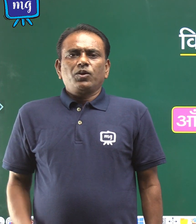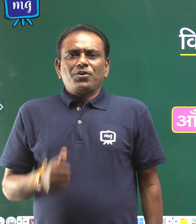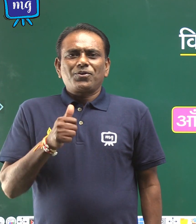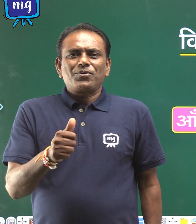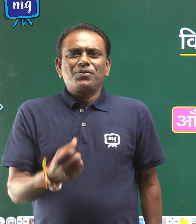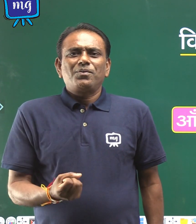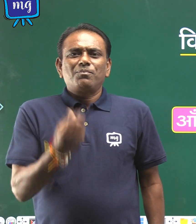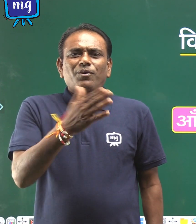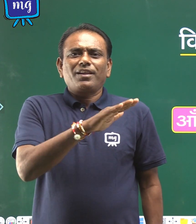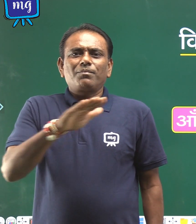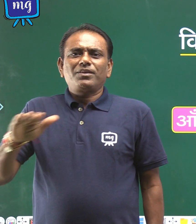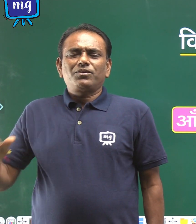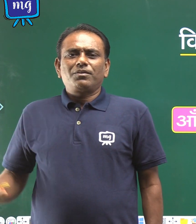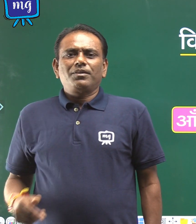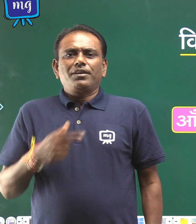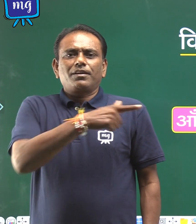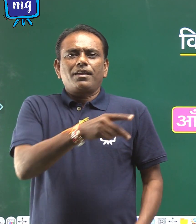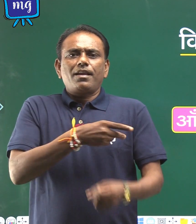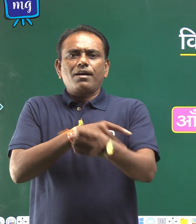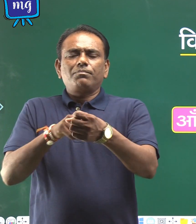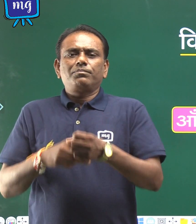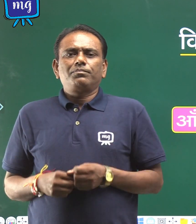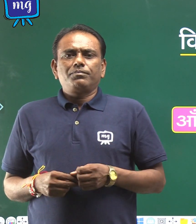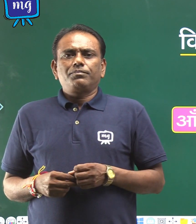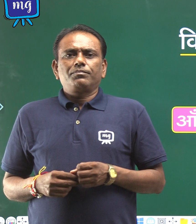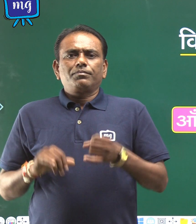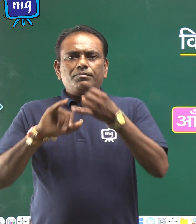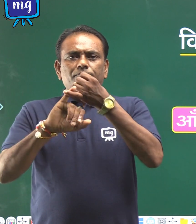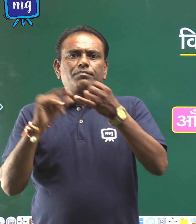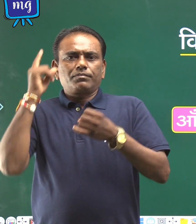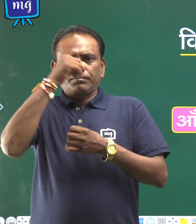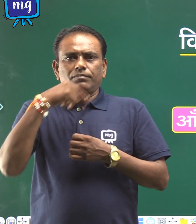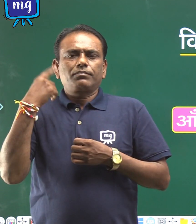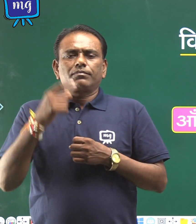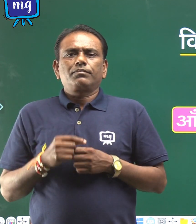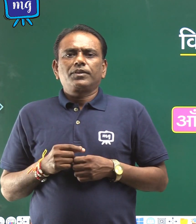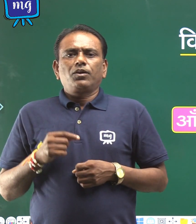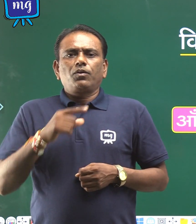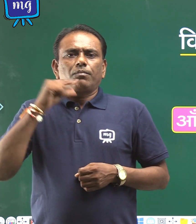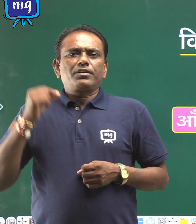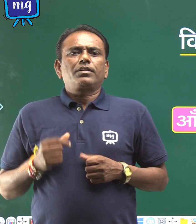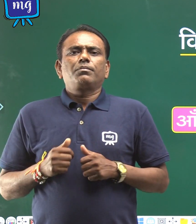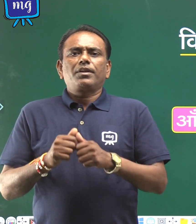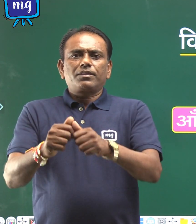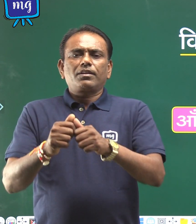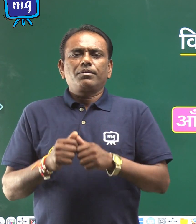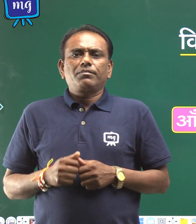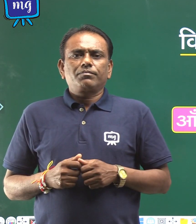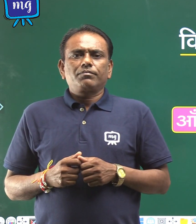गुड मॉर्निंग बच्चों, मेरा नाम संतोष कुमार और मेरे साथ में